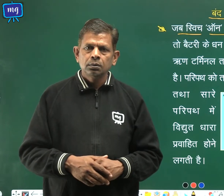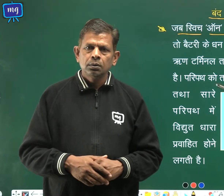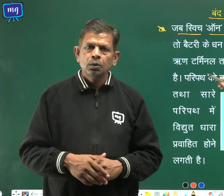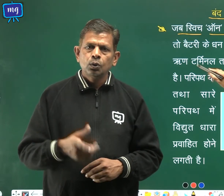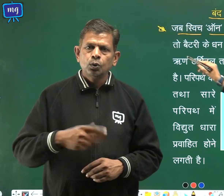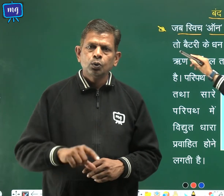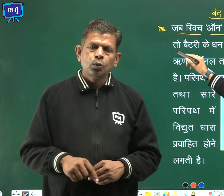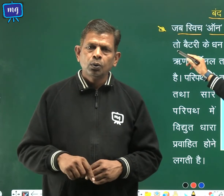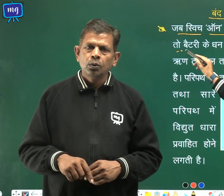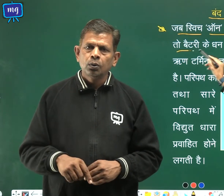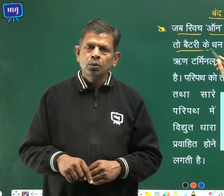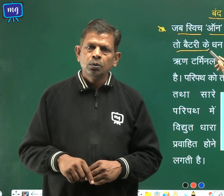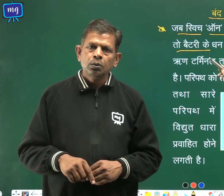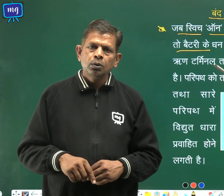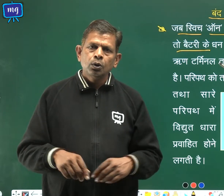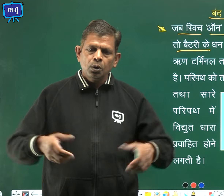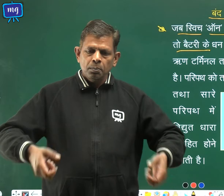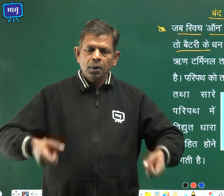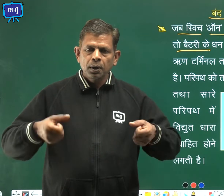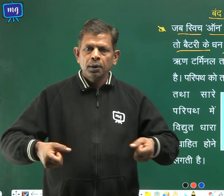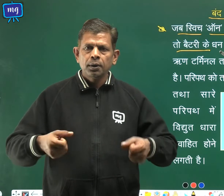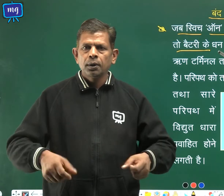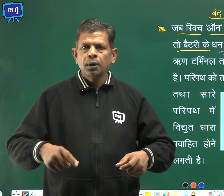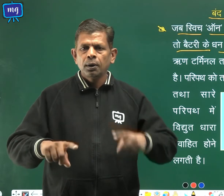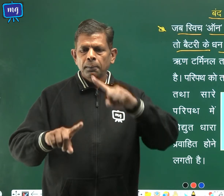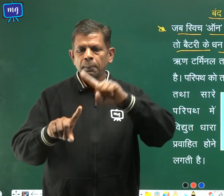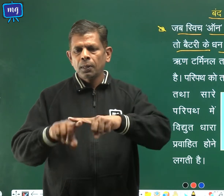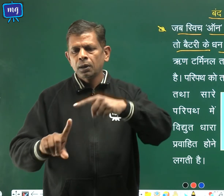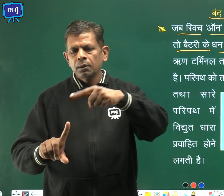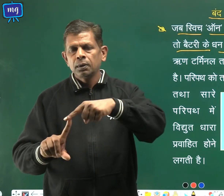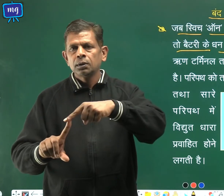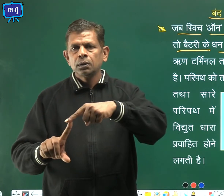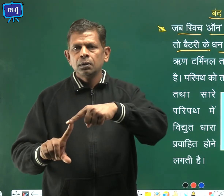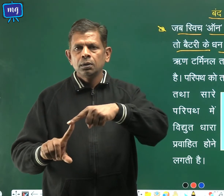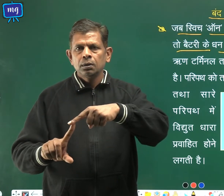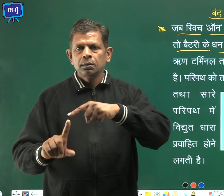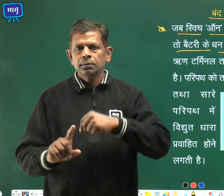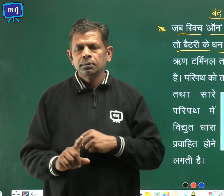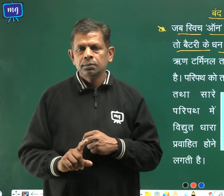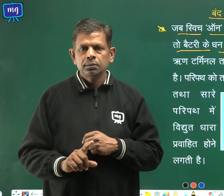तो बैटरी के धन टर्मिनल से